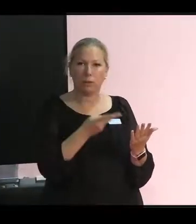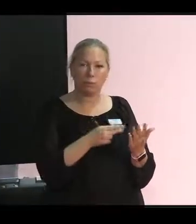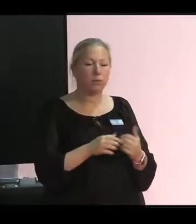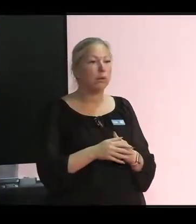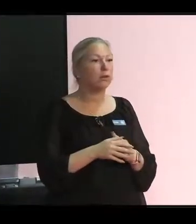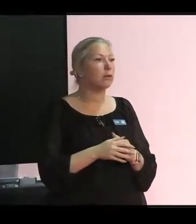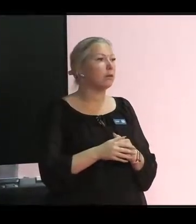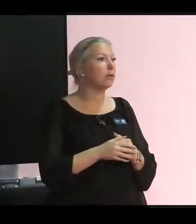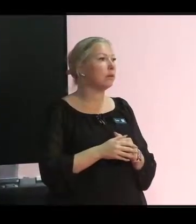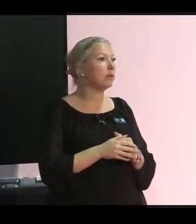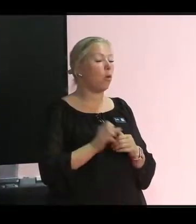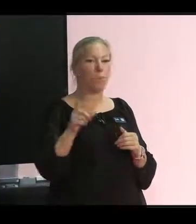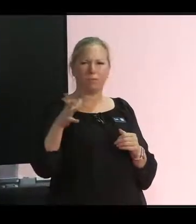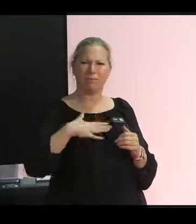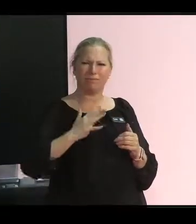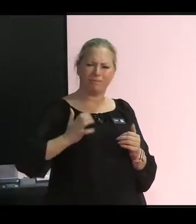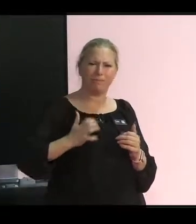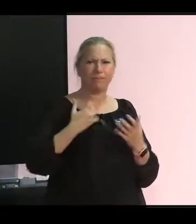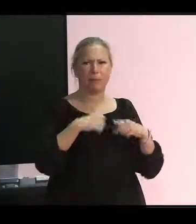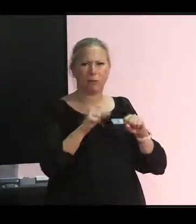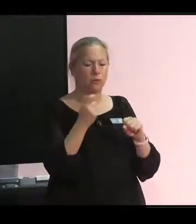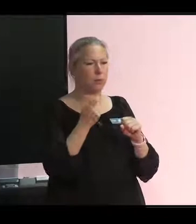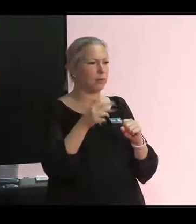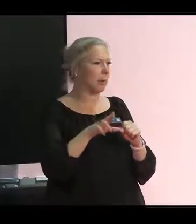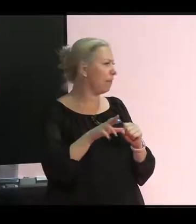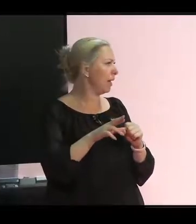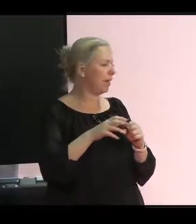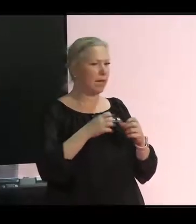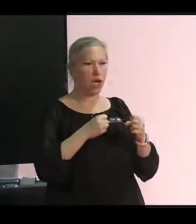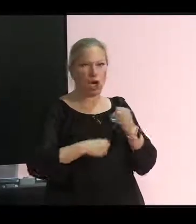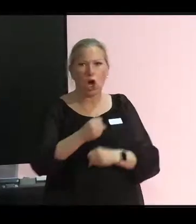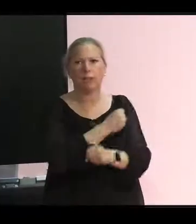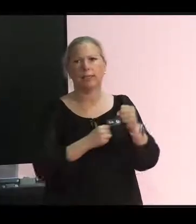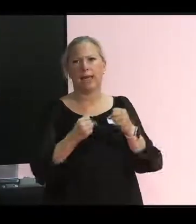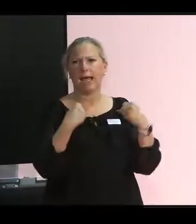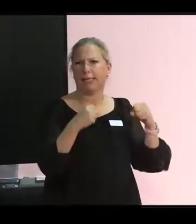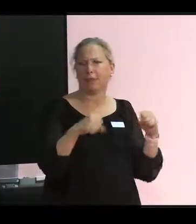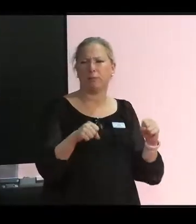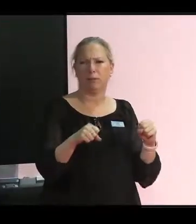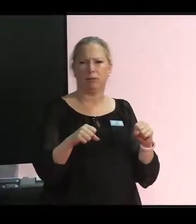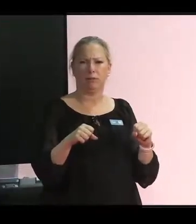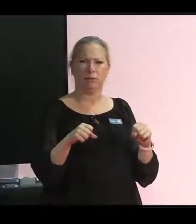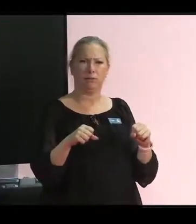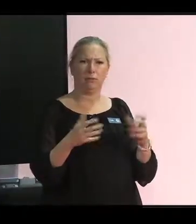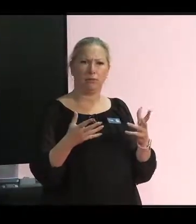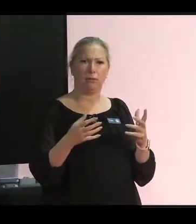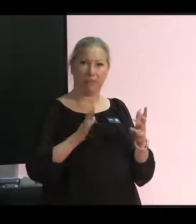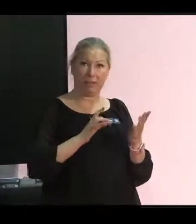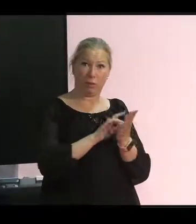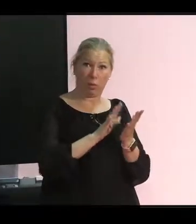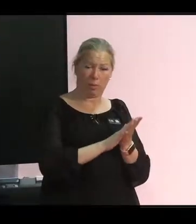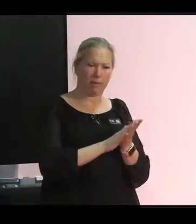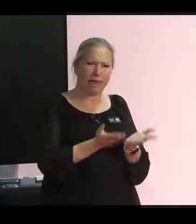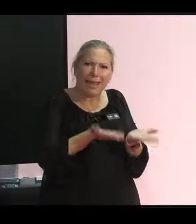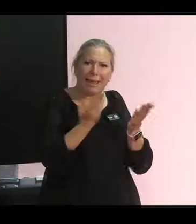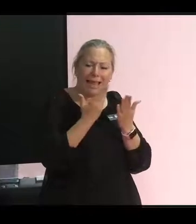Om de känner att de vill engagera sig i någonting, speciellt så här, ja, men rörelser och aktivism och sånt. Det kan ju vara ganska otillgängligt, men finns dokument och sånt som kan hjälpa